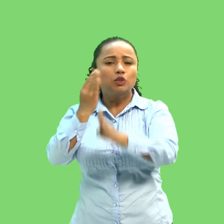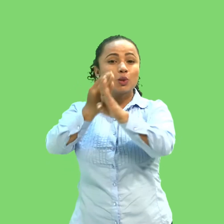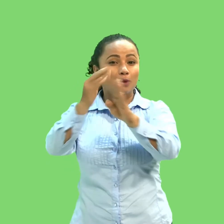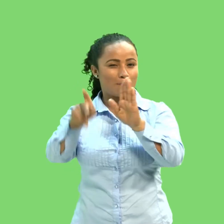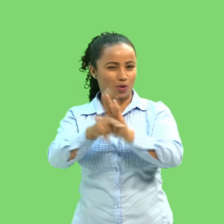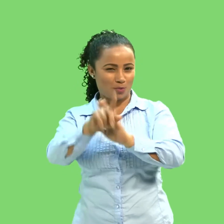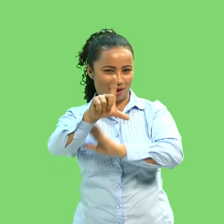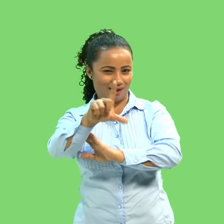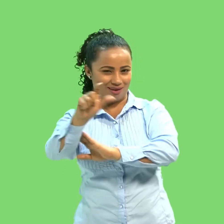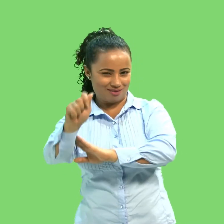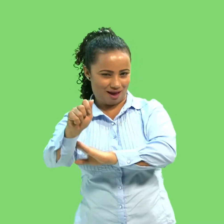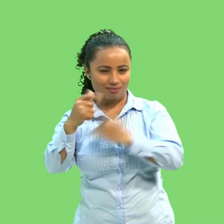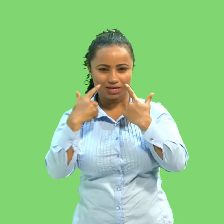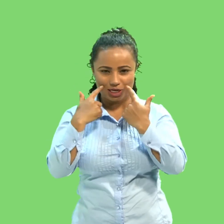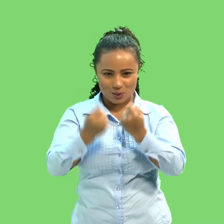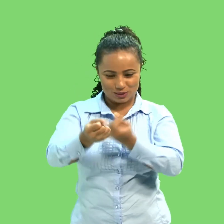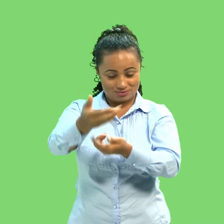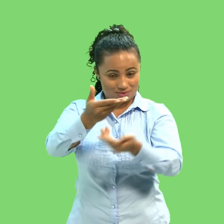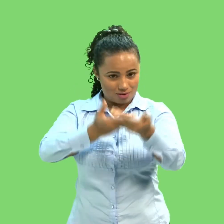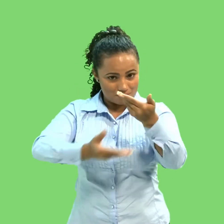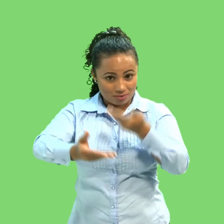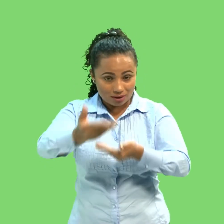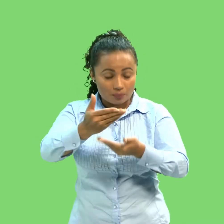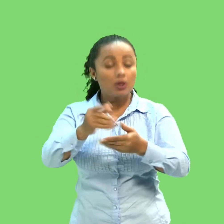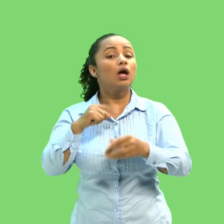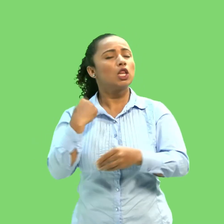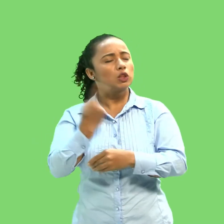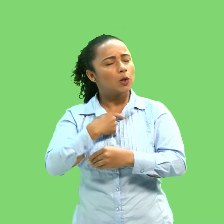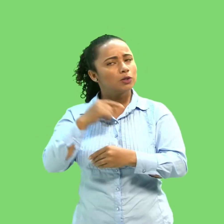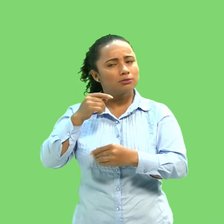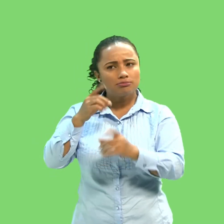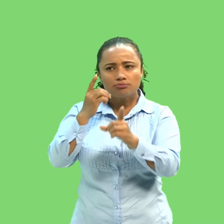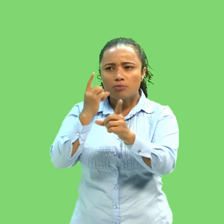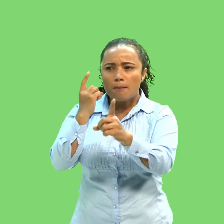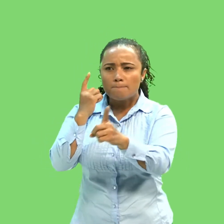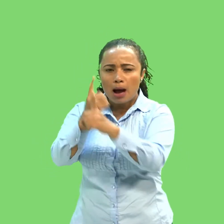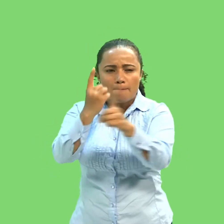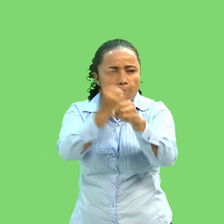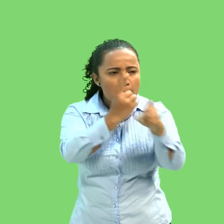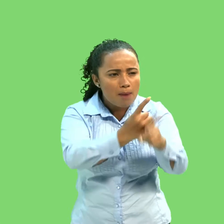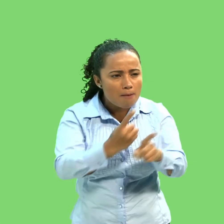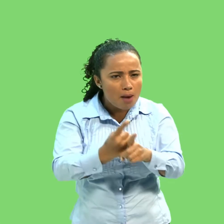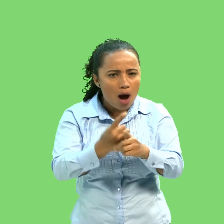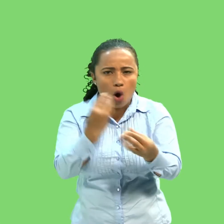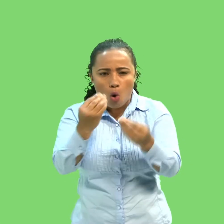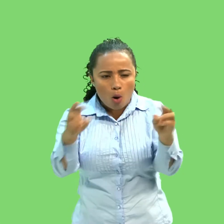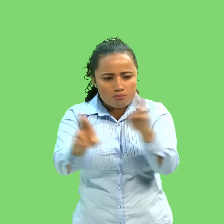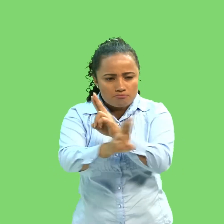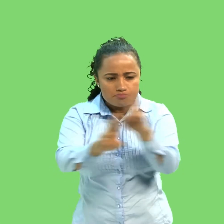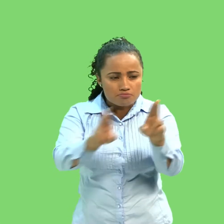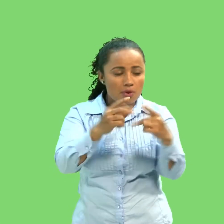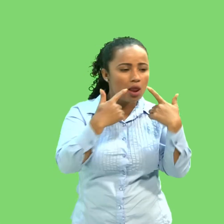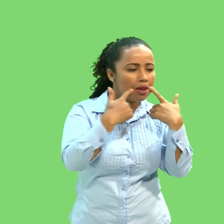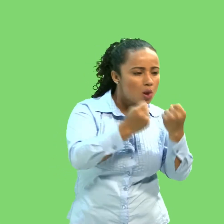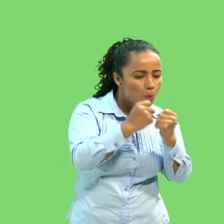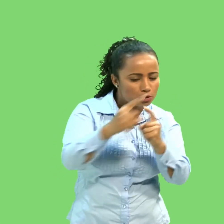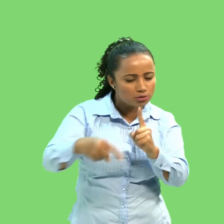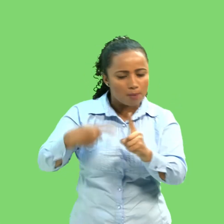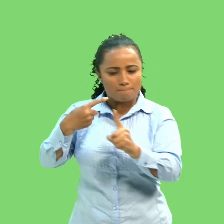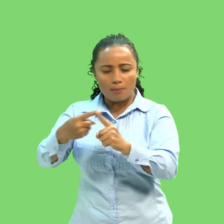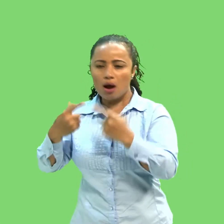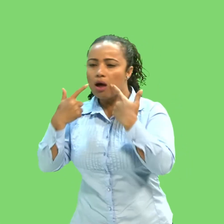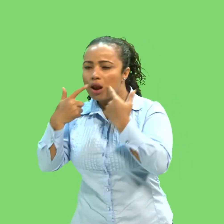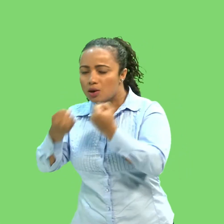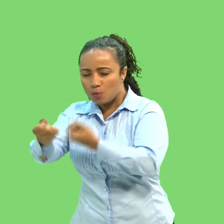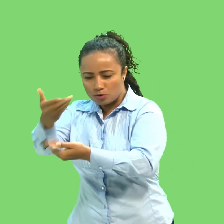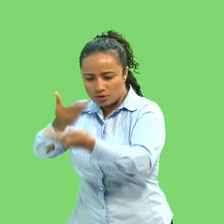linguística aplicada, inevitavelmente encontramos a relação entre as duas disciplinas. Assim, nos resulta